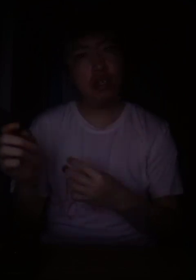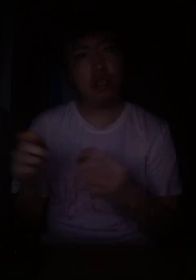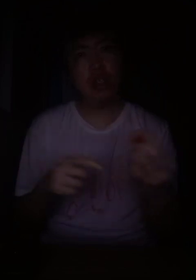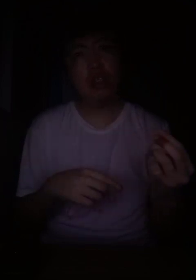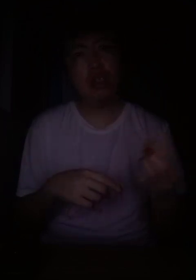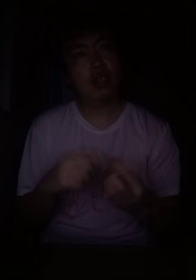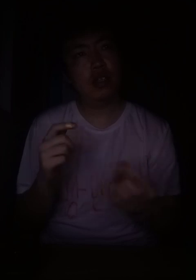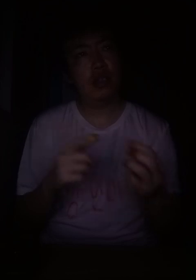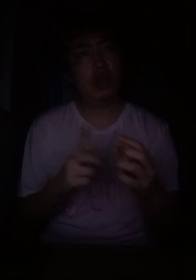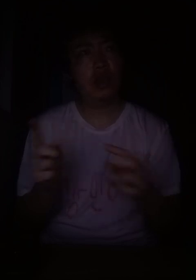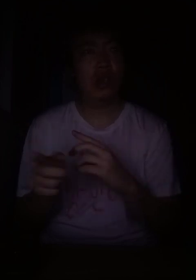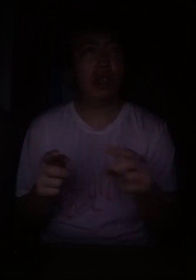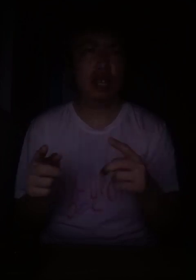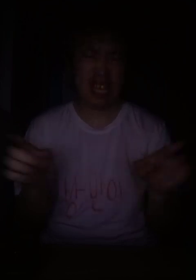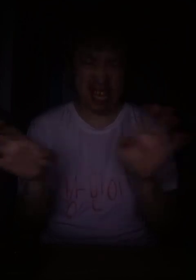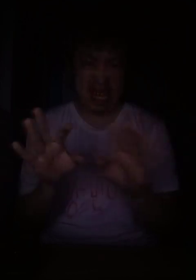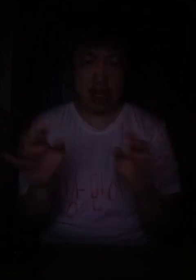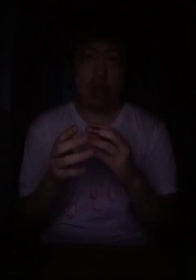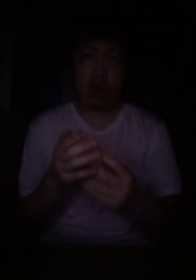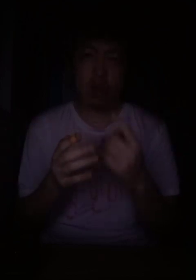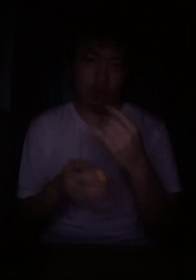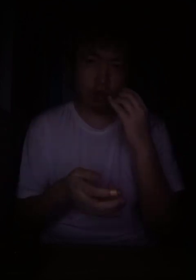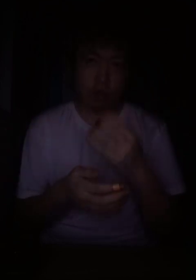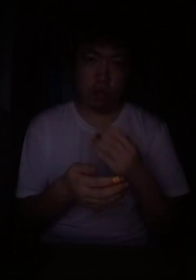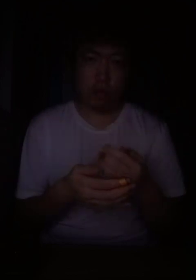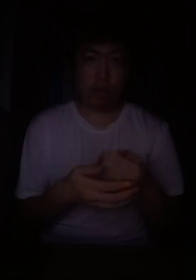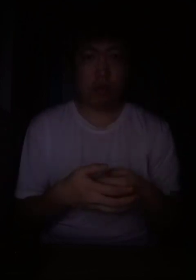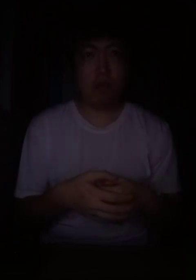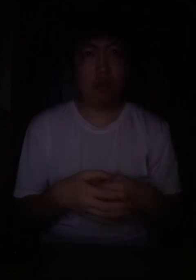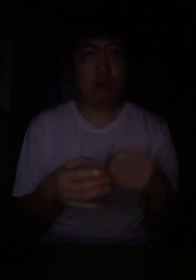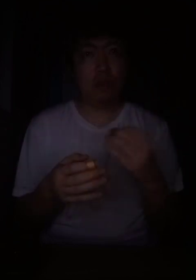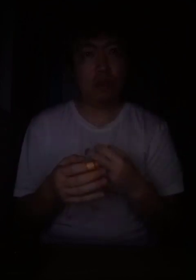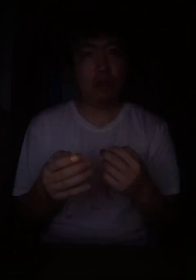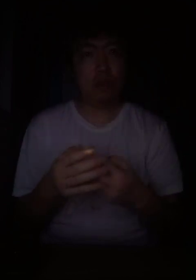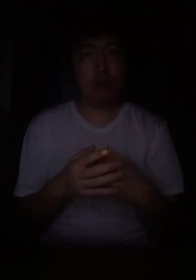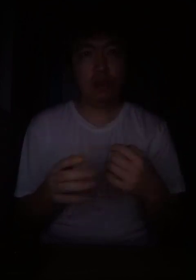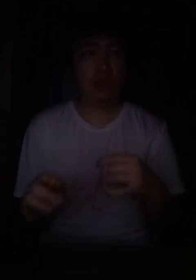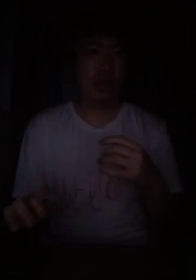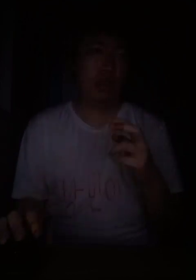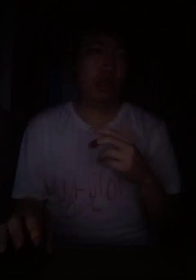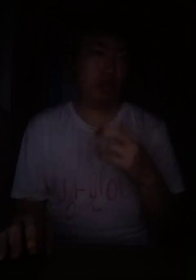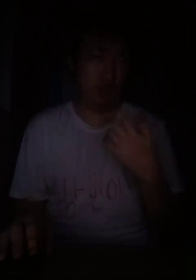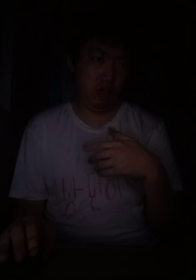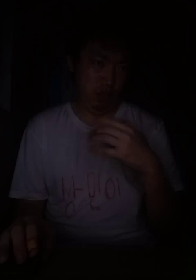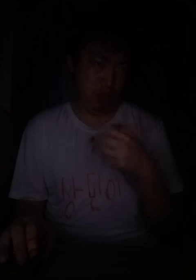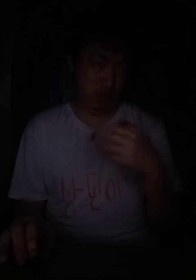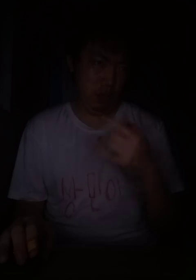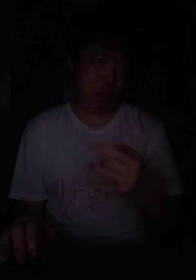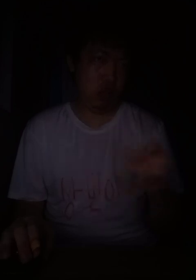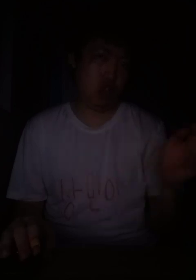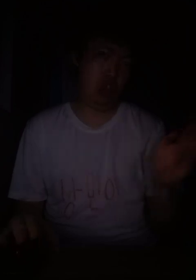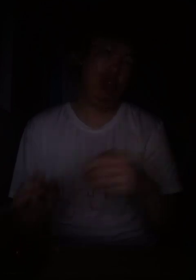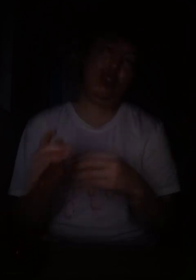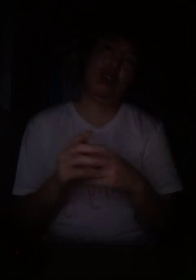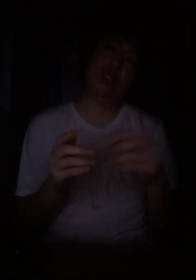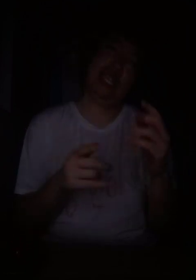그 도살장이 같이 존재하는 경우가 일반적이고요. 아니면은 그렇게 도살꾼들이 와서 그 다친 개들을